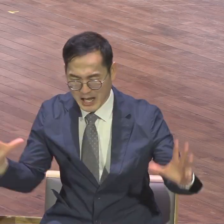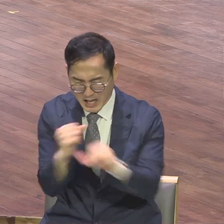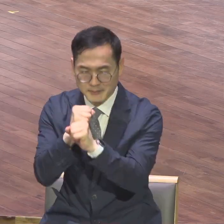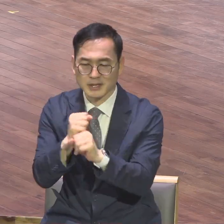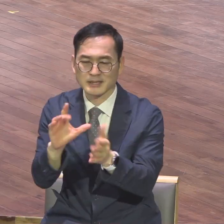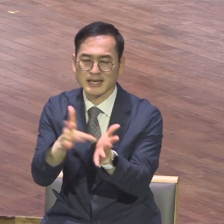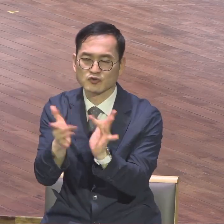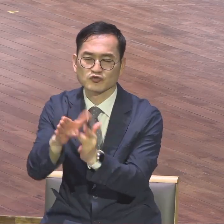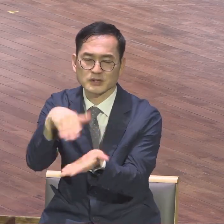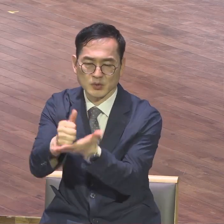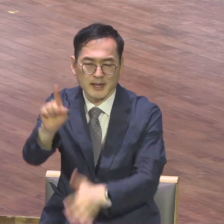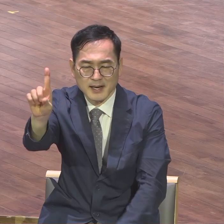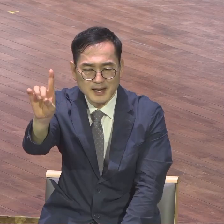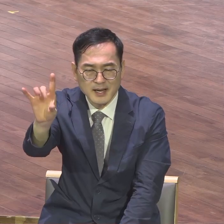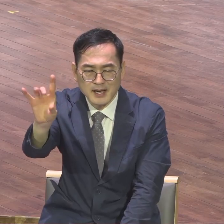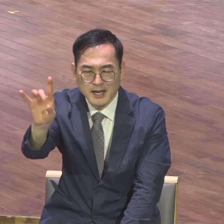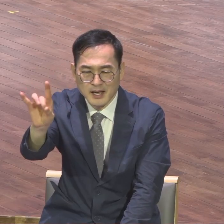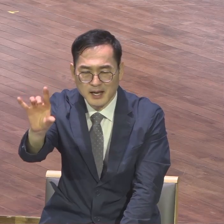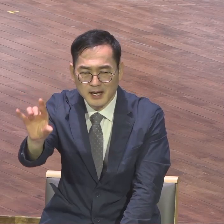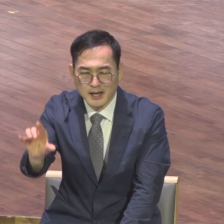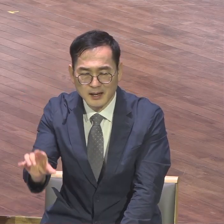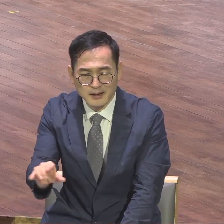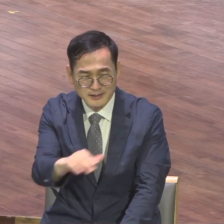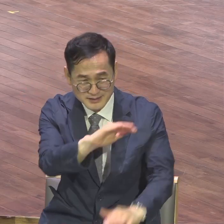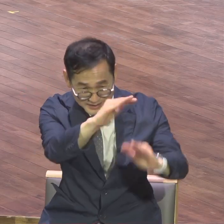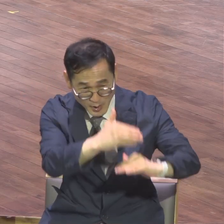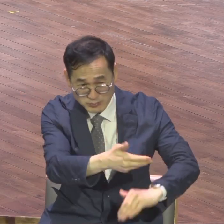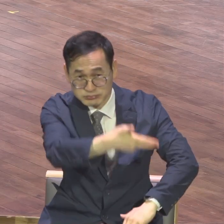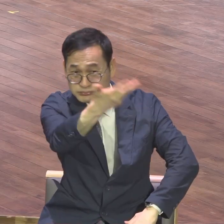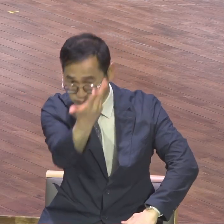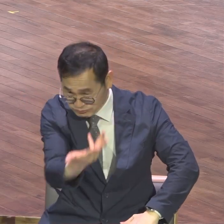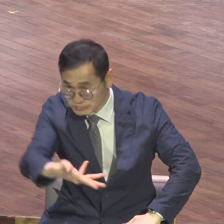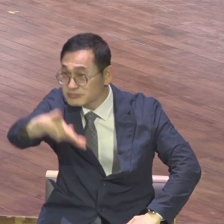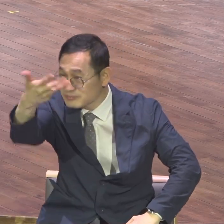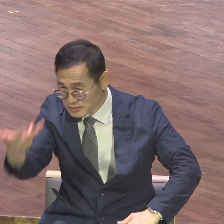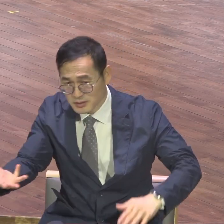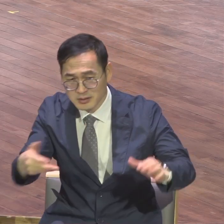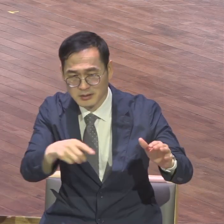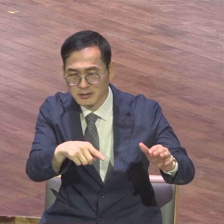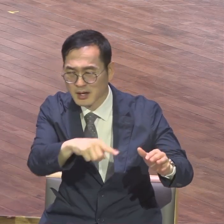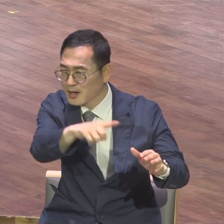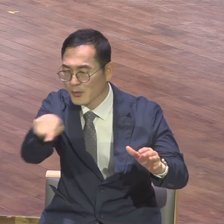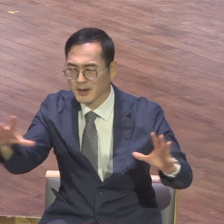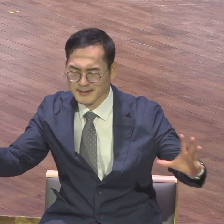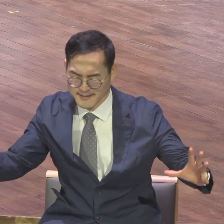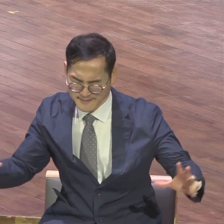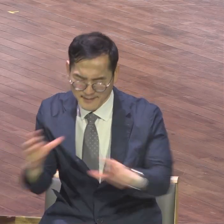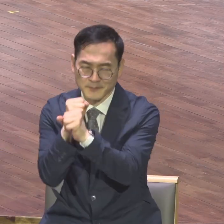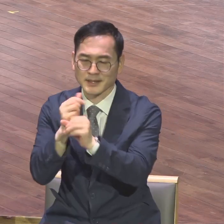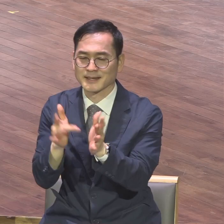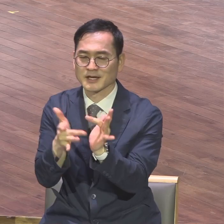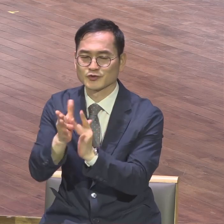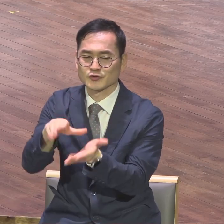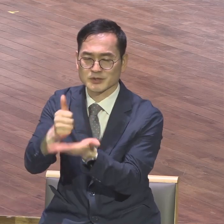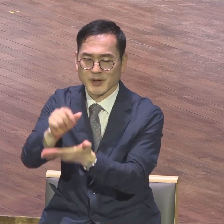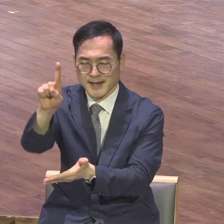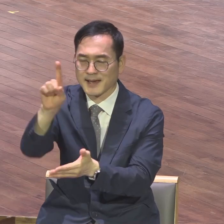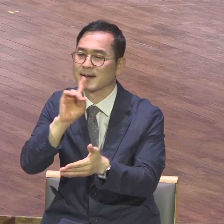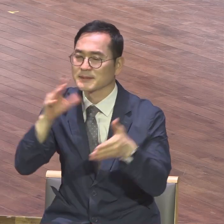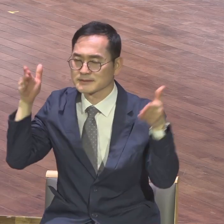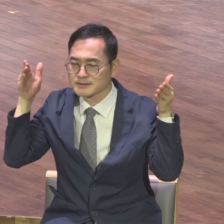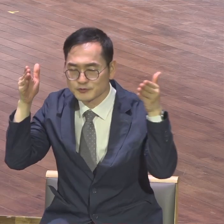아멘. 이게 올인이고 이게 오직이요. 이것이 바로 집중이에요. 이런 영적 자세를